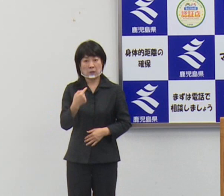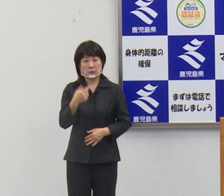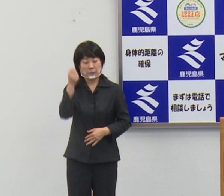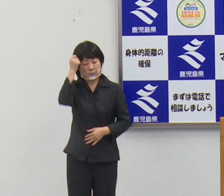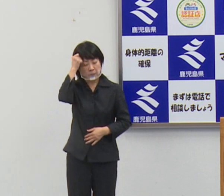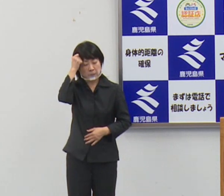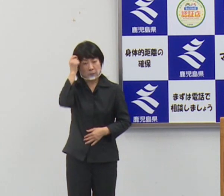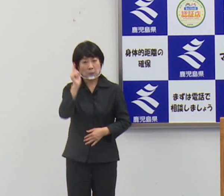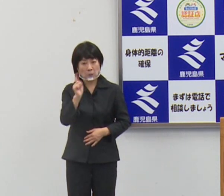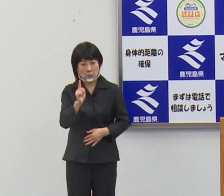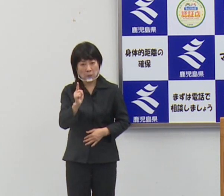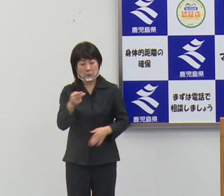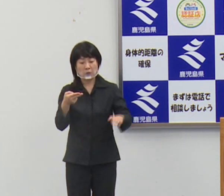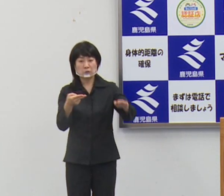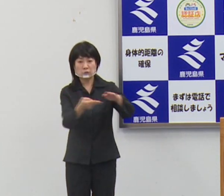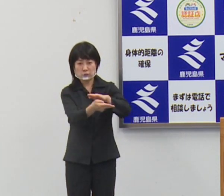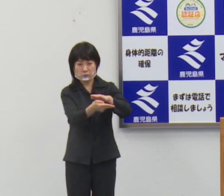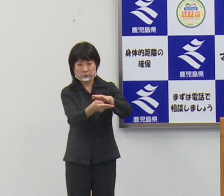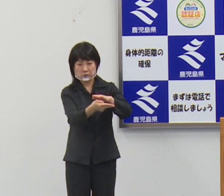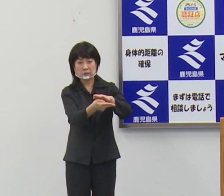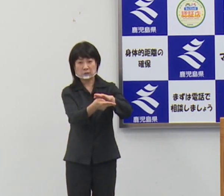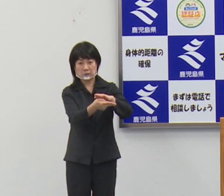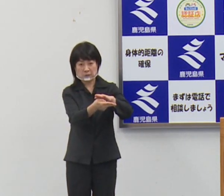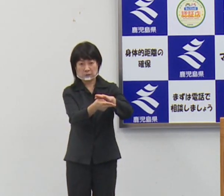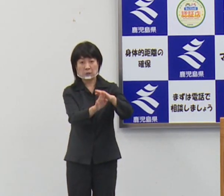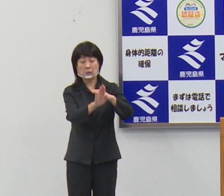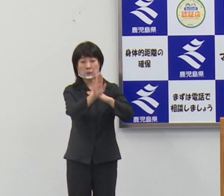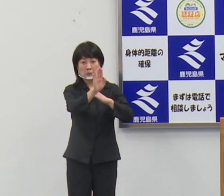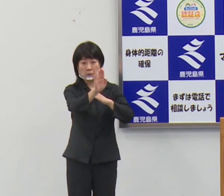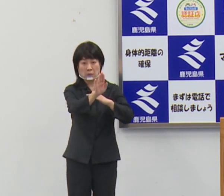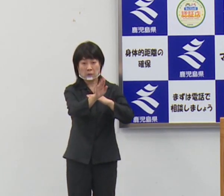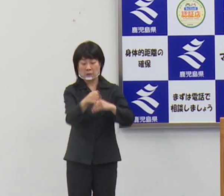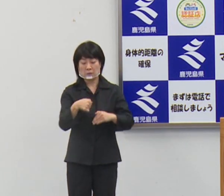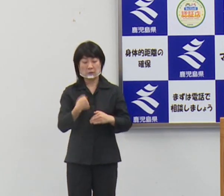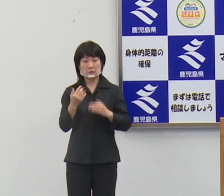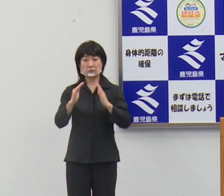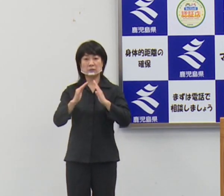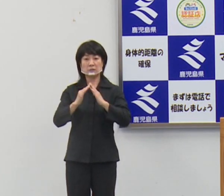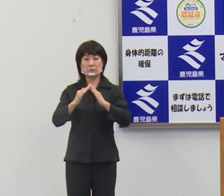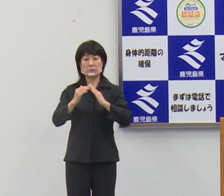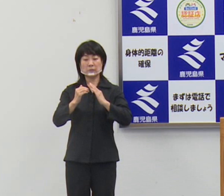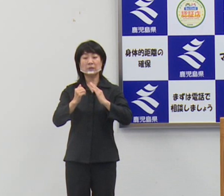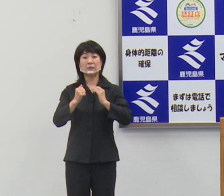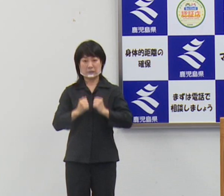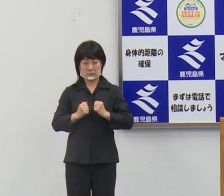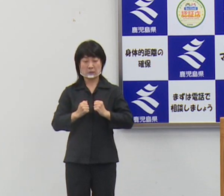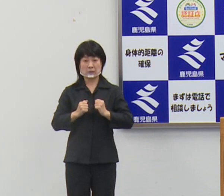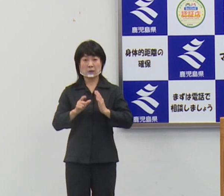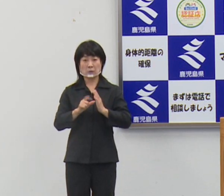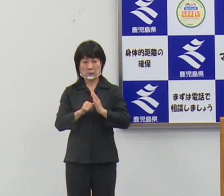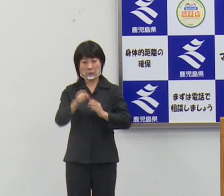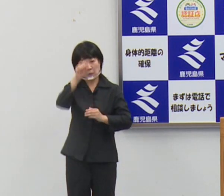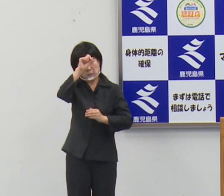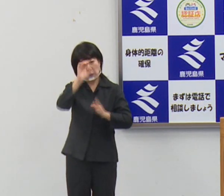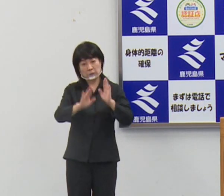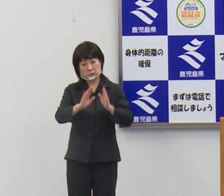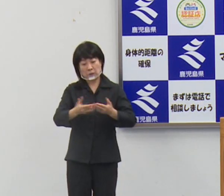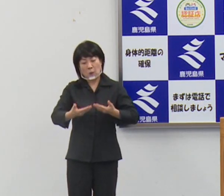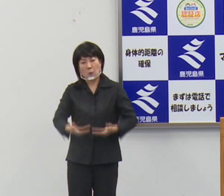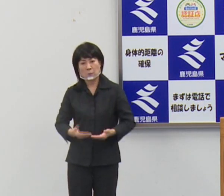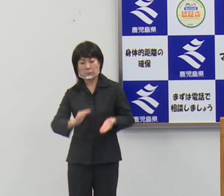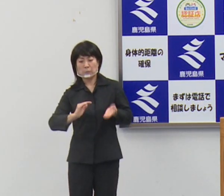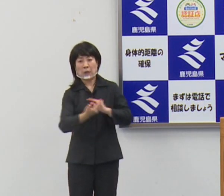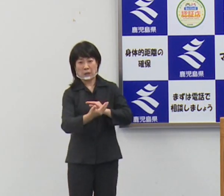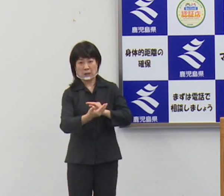憶では入院していて、その後、いや入院じゃない、自宅待機していて容体が重くな